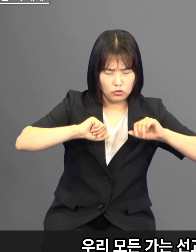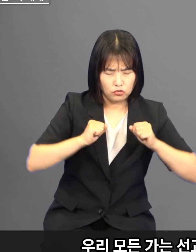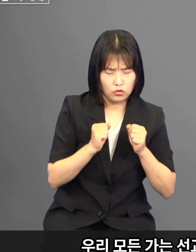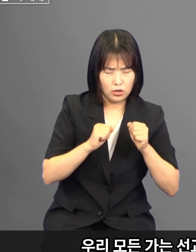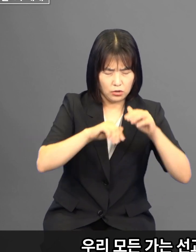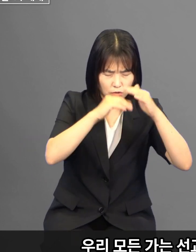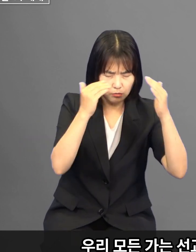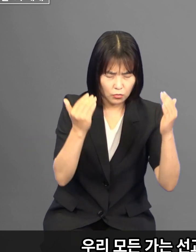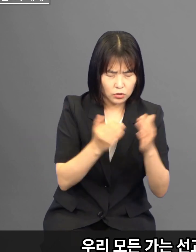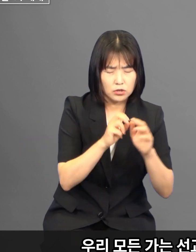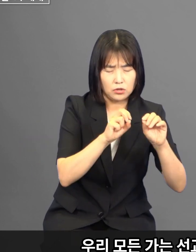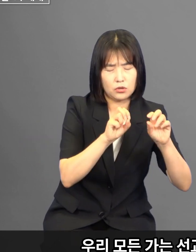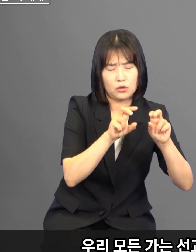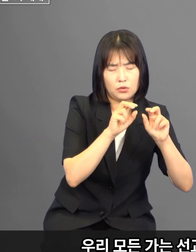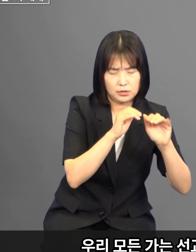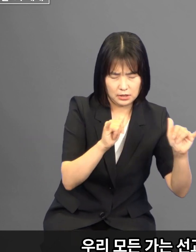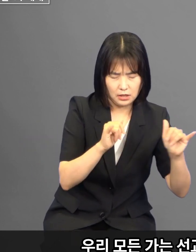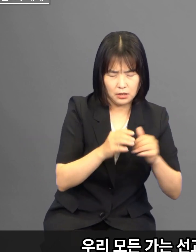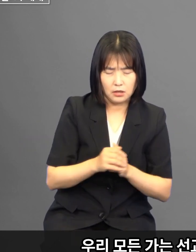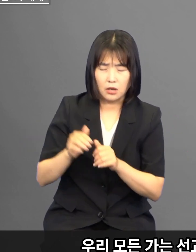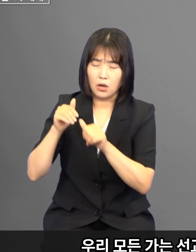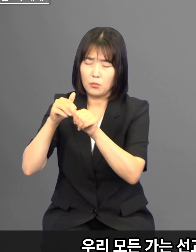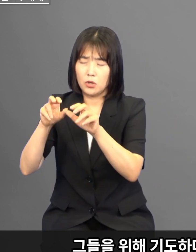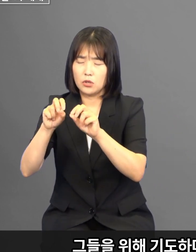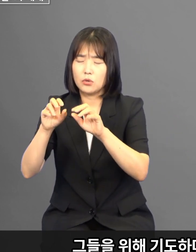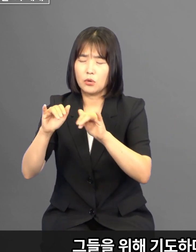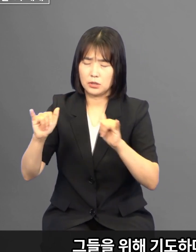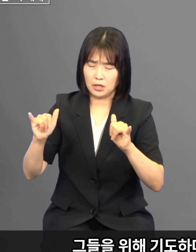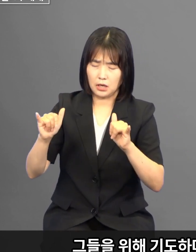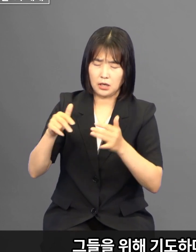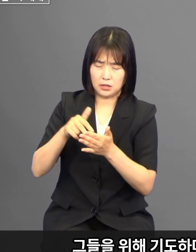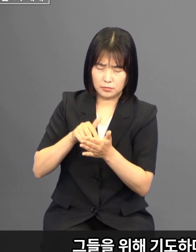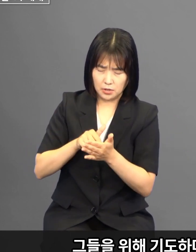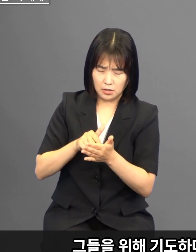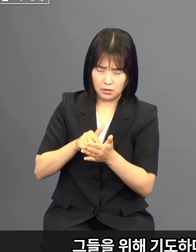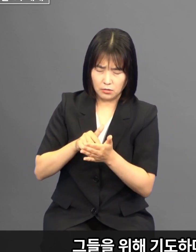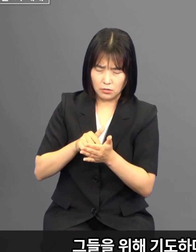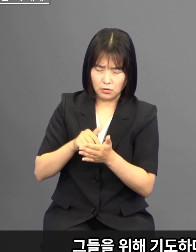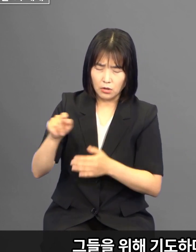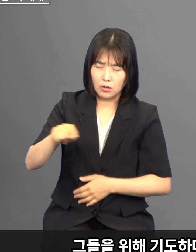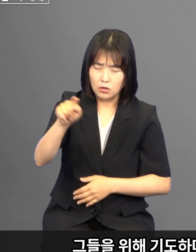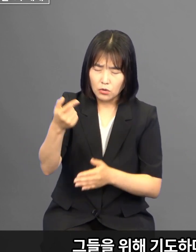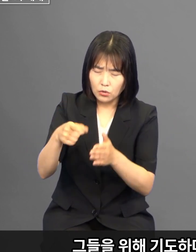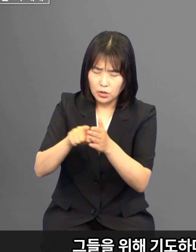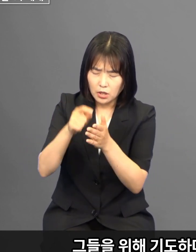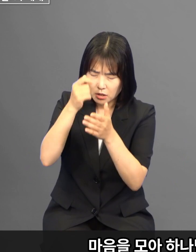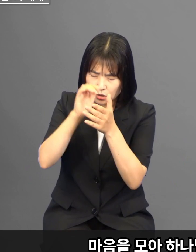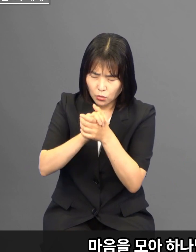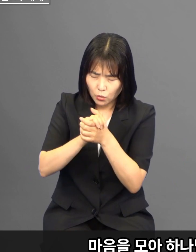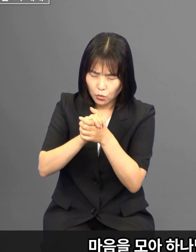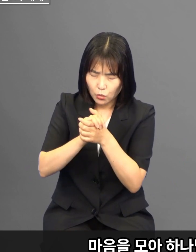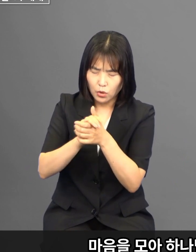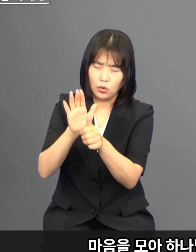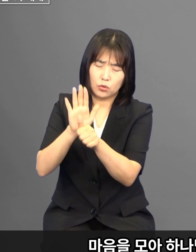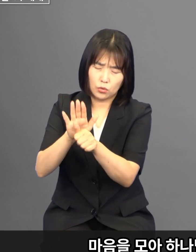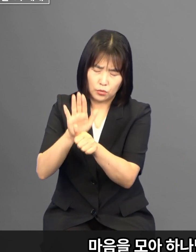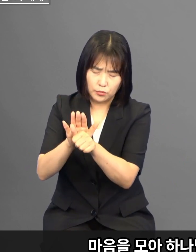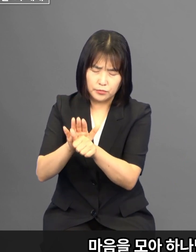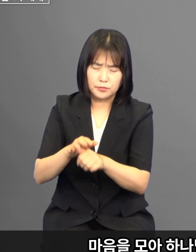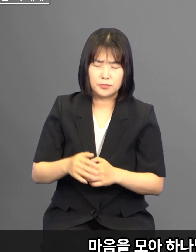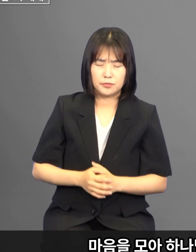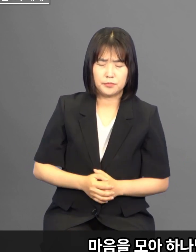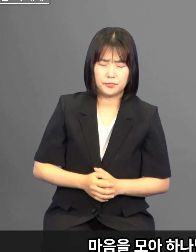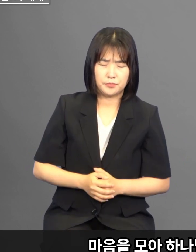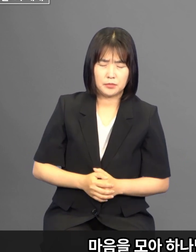모든 가는 선교사님들과 보내는 선교사로서 그들을 위해 기도하며 중보하며 물질로 기도로 함께 마음을 도와